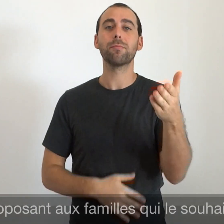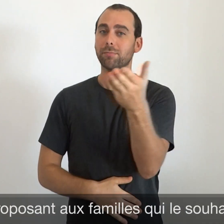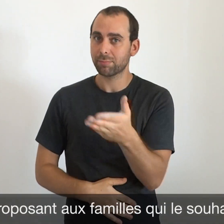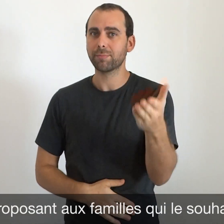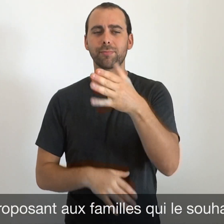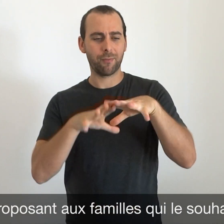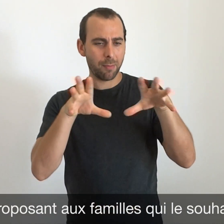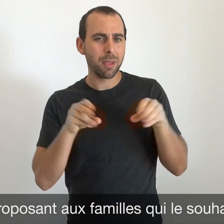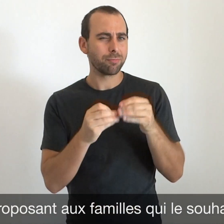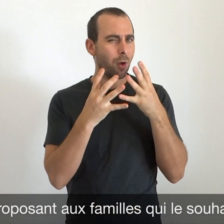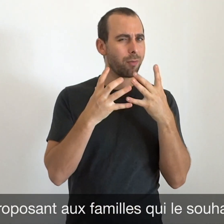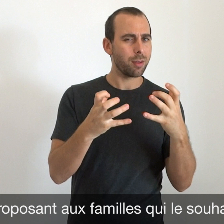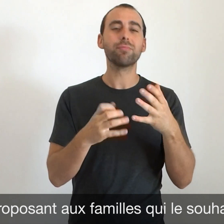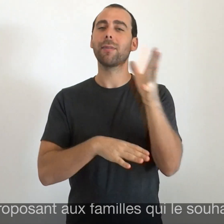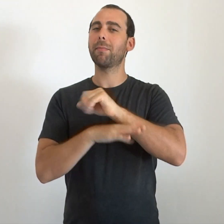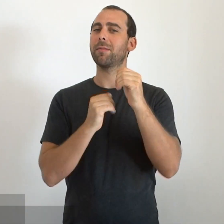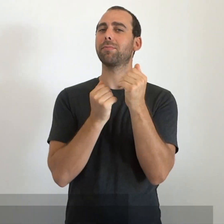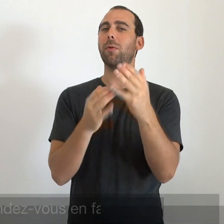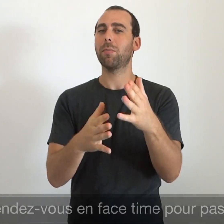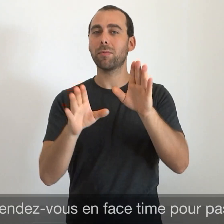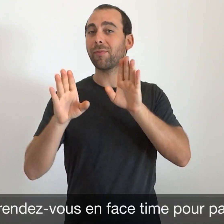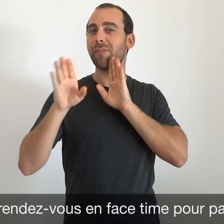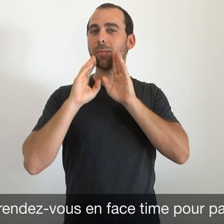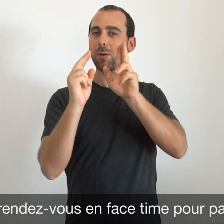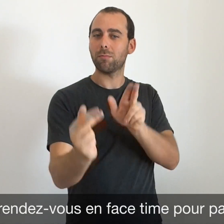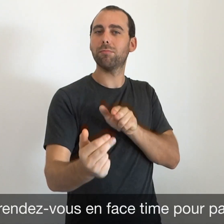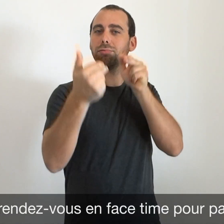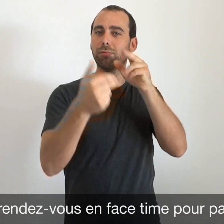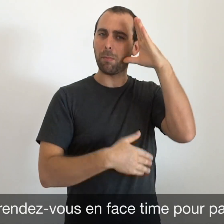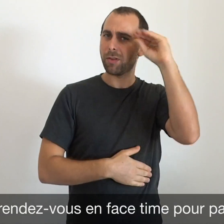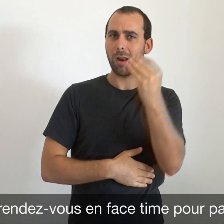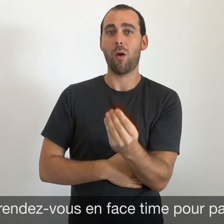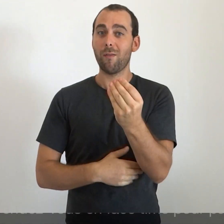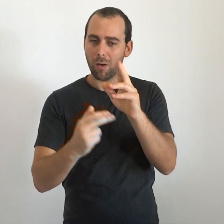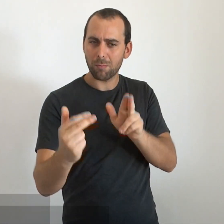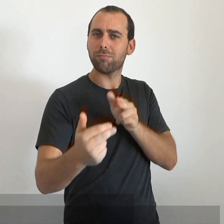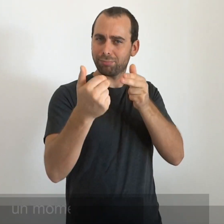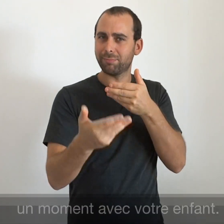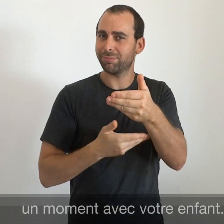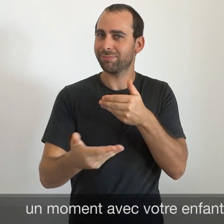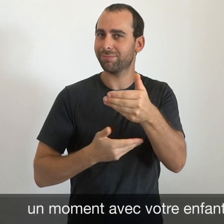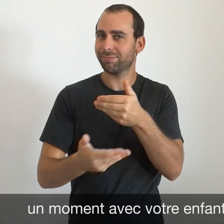En proposant aux familles qui le souhaitent des rendez-vous en FaceTime pour passer un moment avec votre